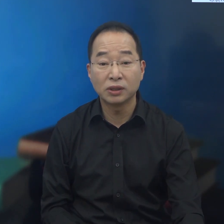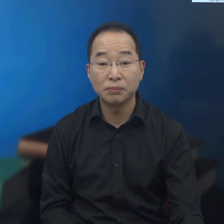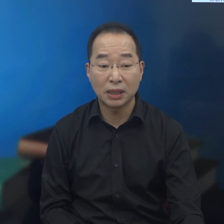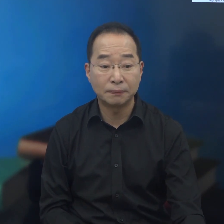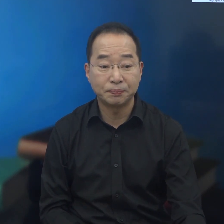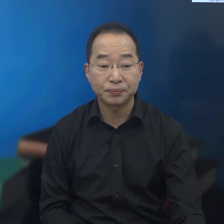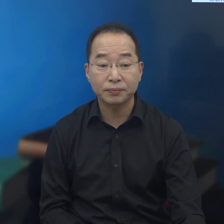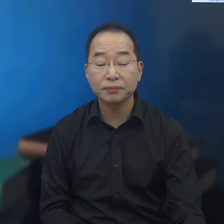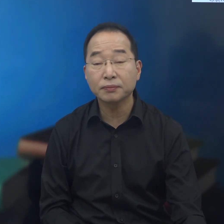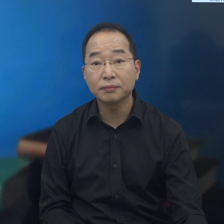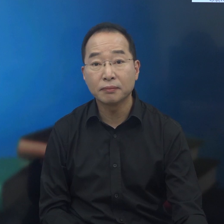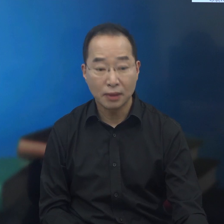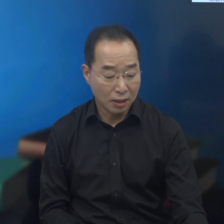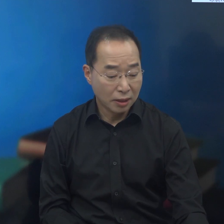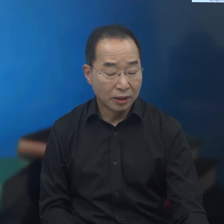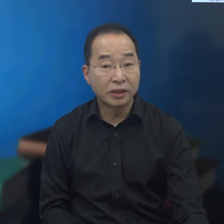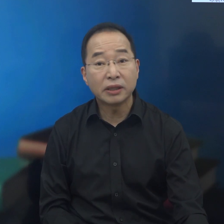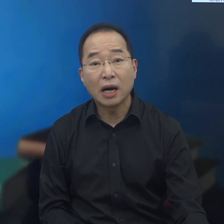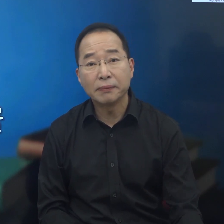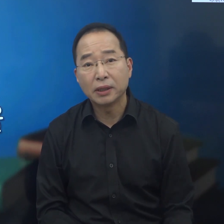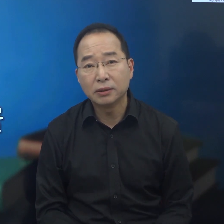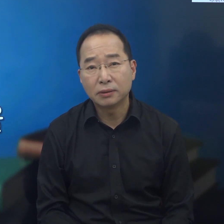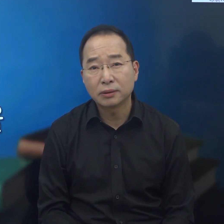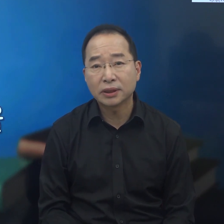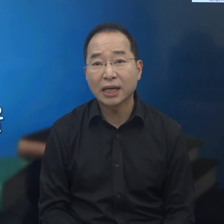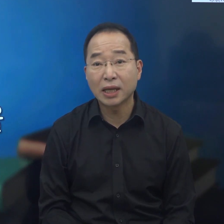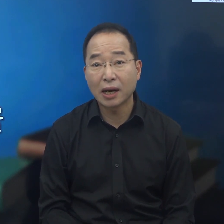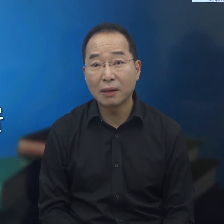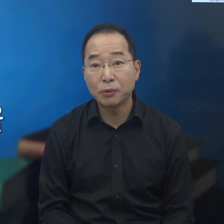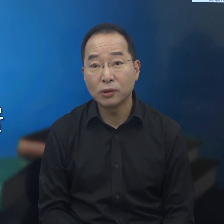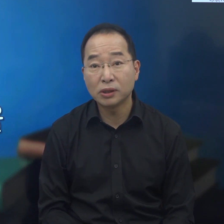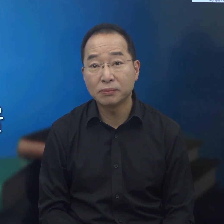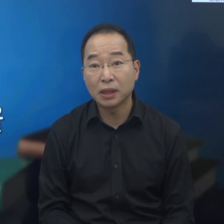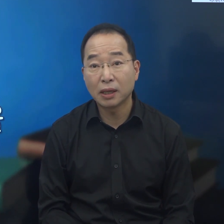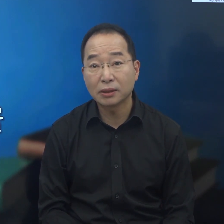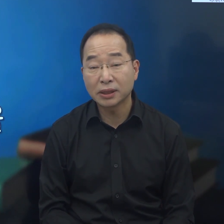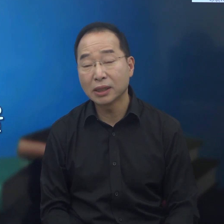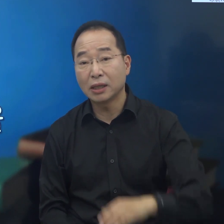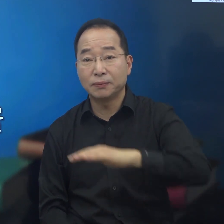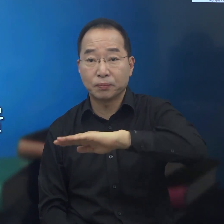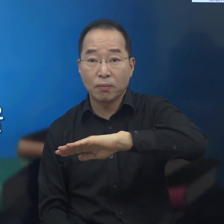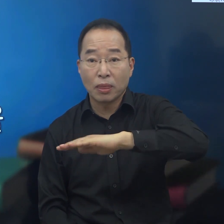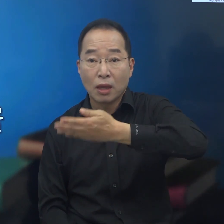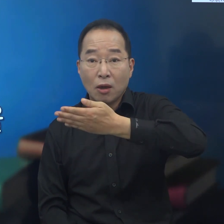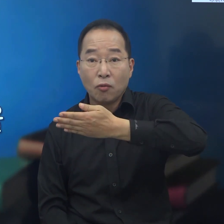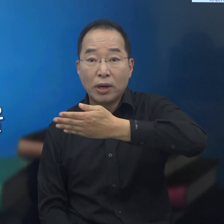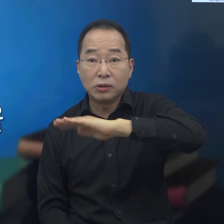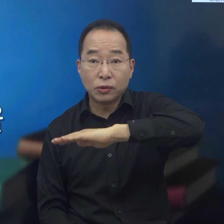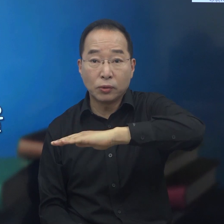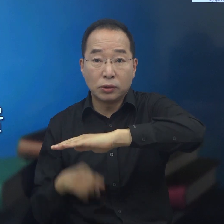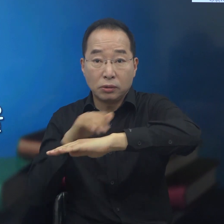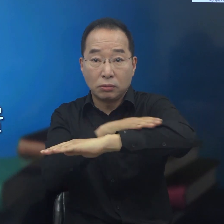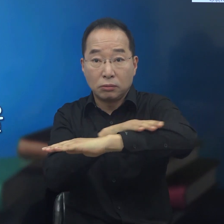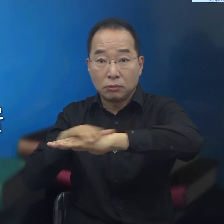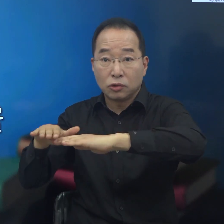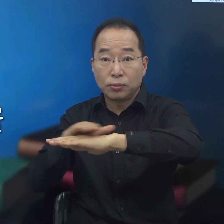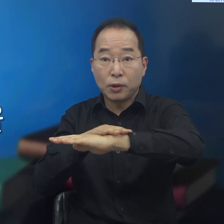씁니다. 그 다음에는 사다라는 표현이 있습니다. 사다는 왼손을 수평으로